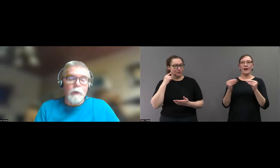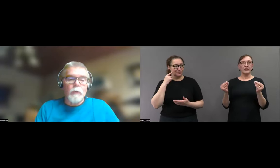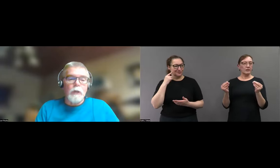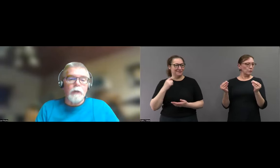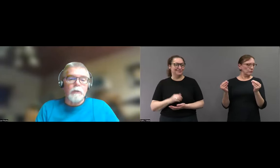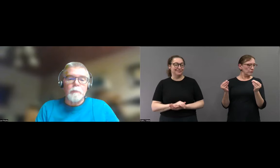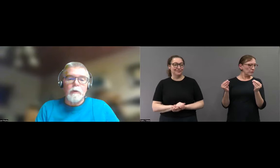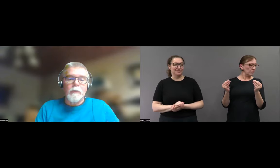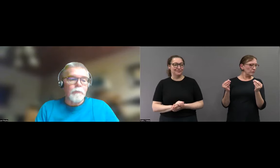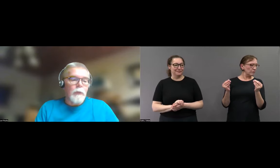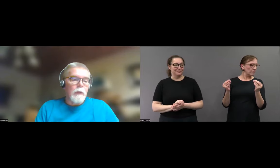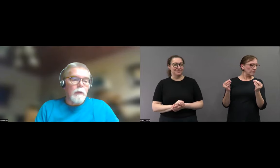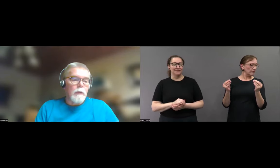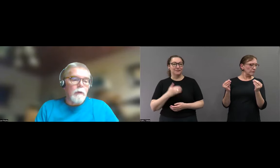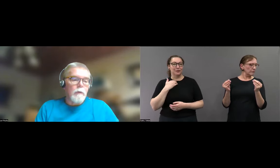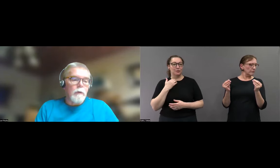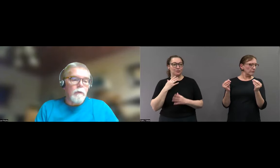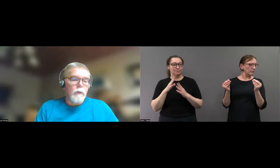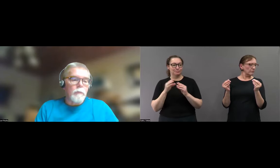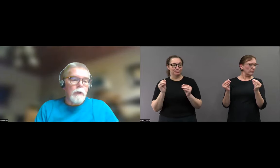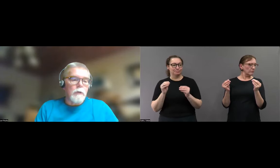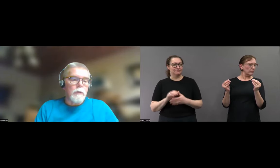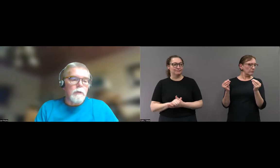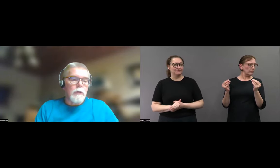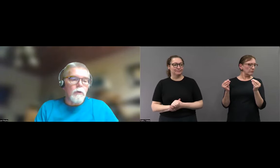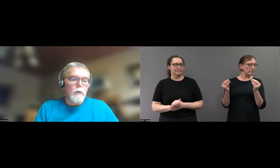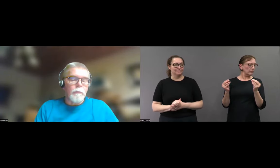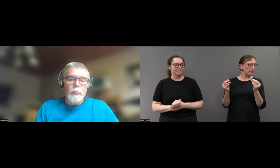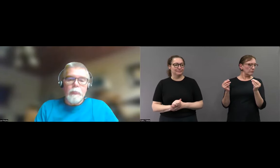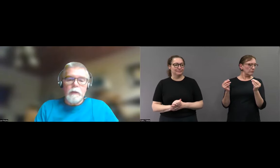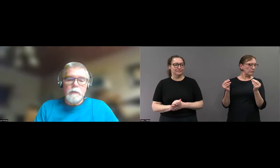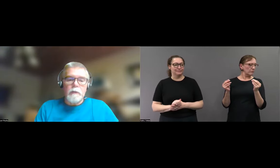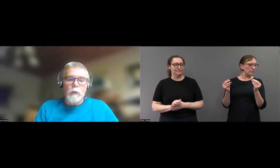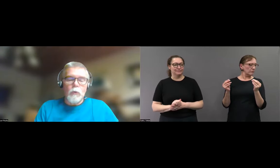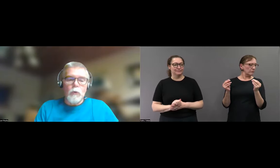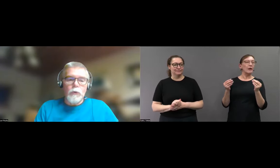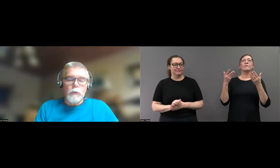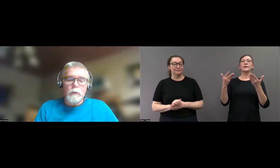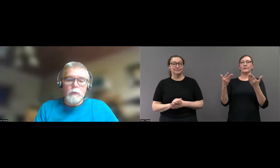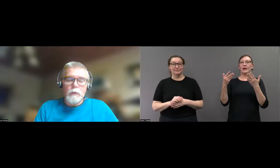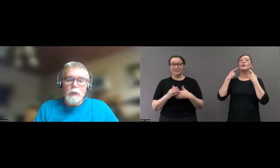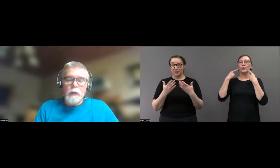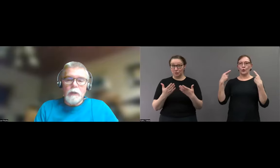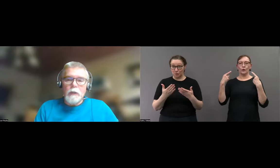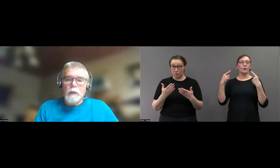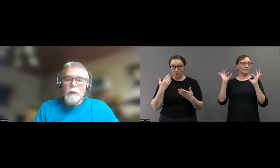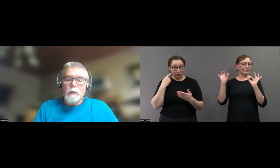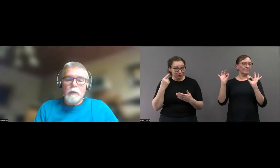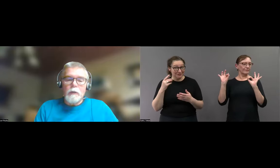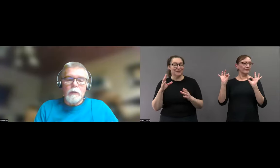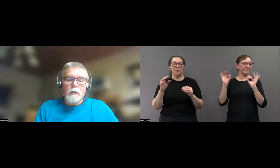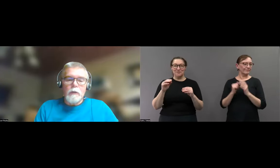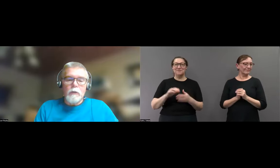Nyt se ääni katosi jälleen valitettavasti. Ei kuulu mitään tänne meille päin. Selvä, kuuluuko nyt? Nyt